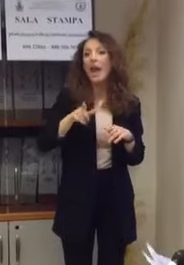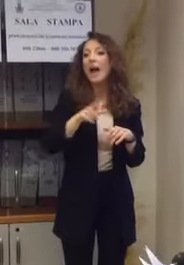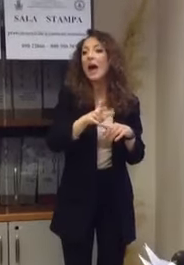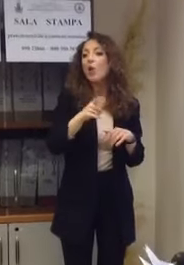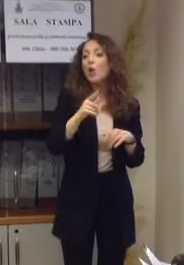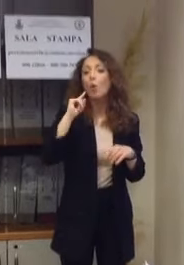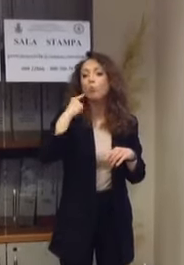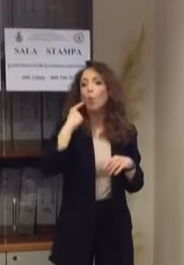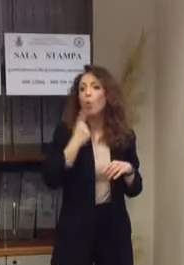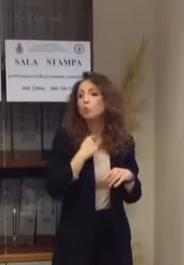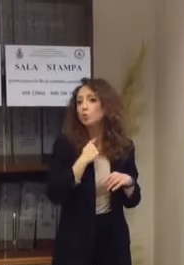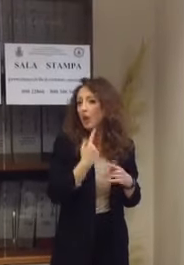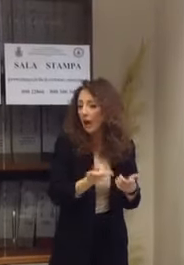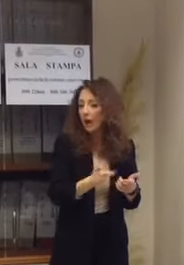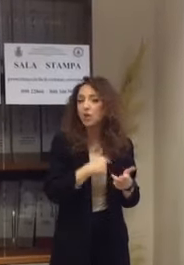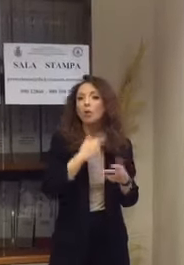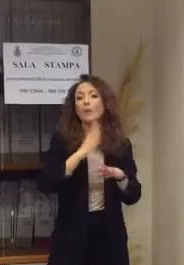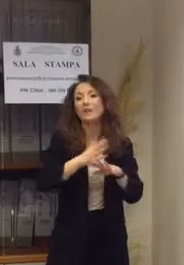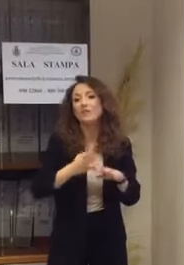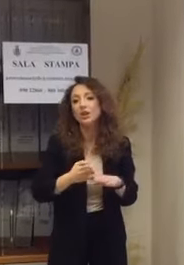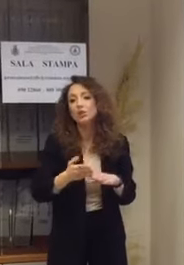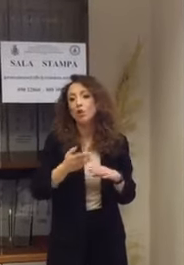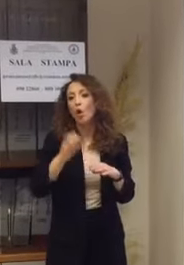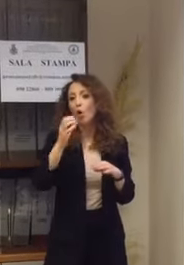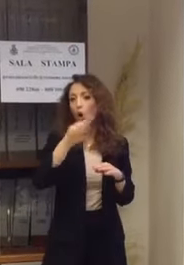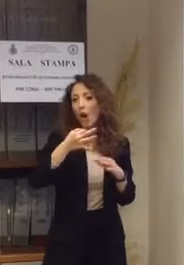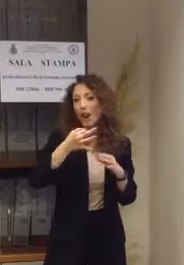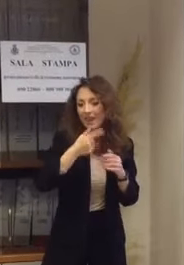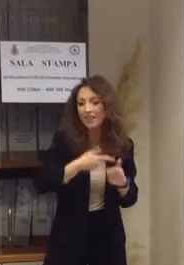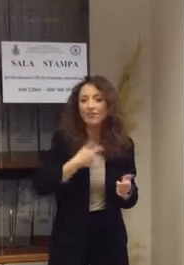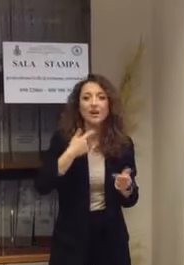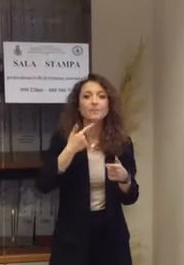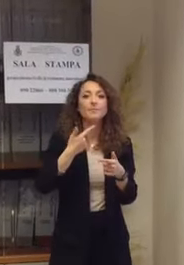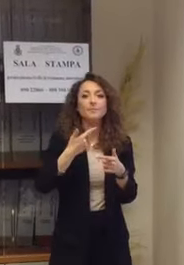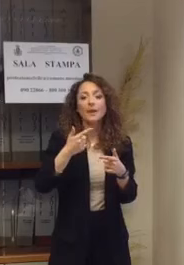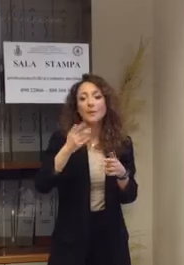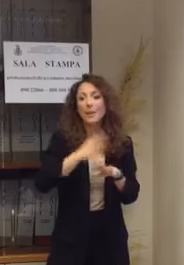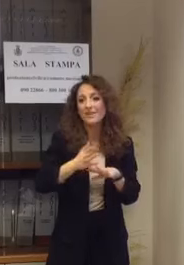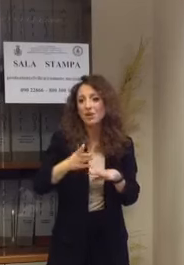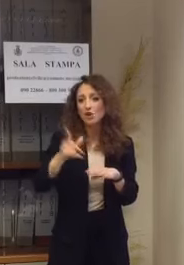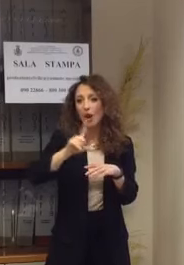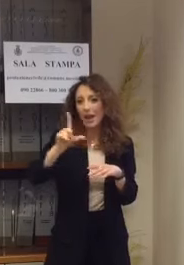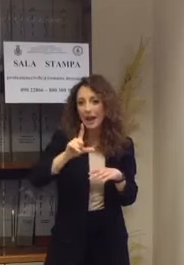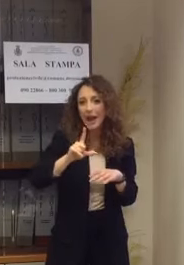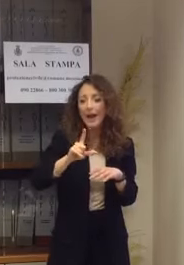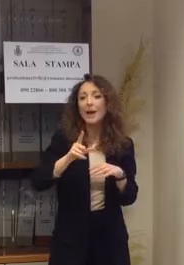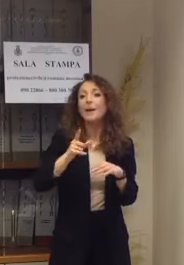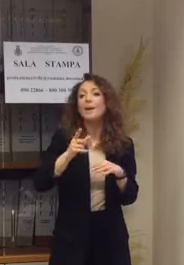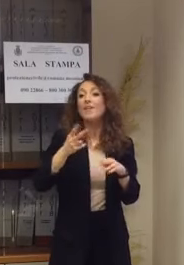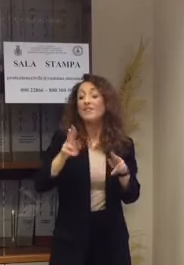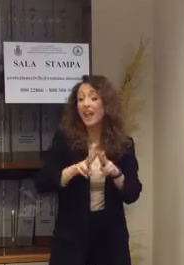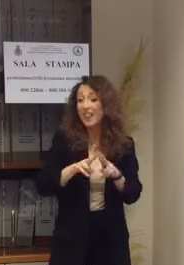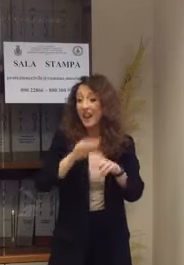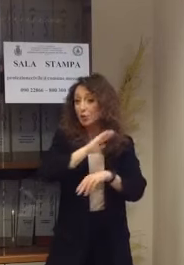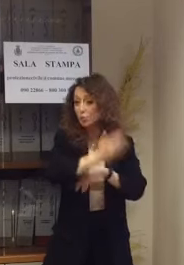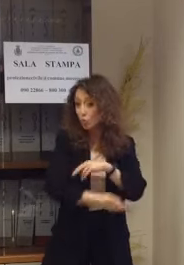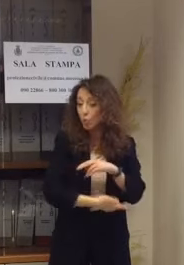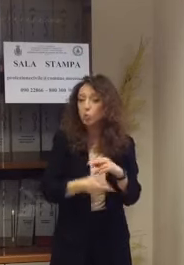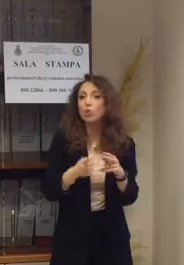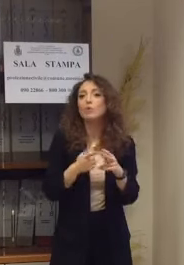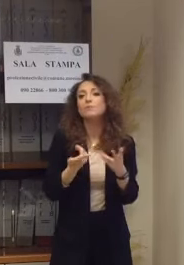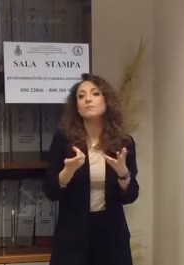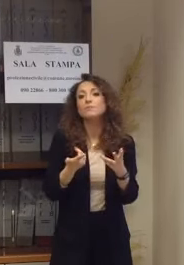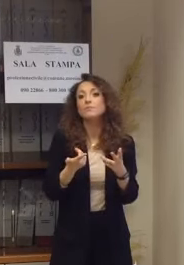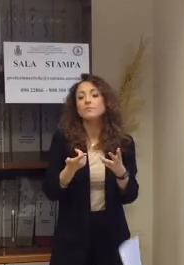panificio Bucca, panificio Cucuzza, panificio Oliva, panificio Laganà, panificio Fratelli Scudo, panificio Pantano di